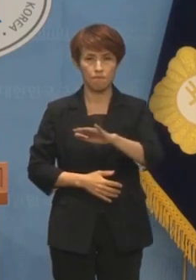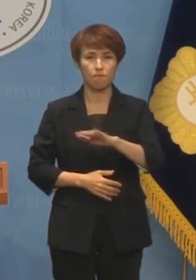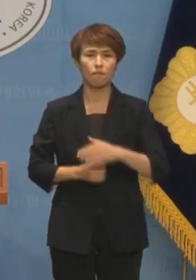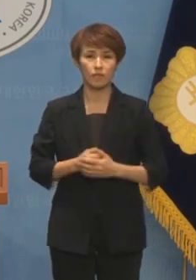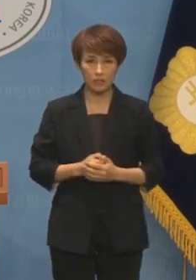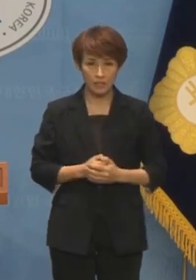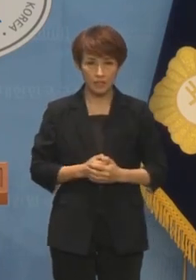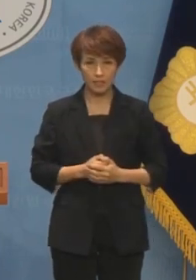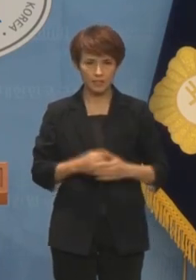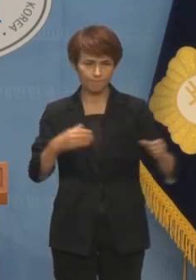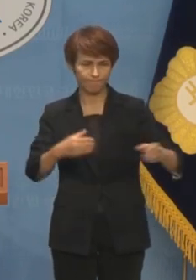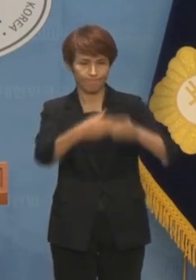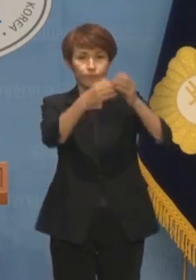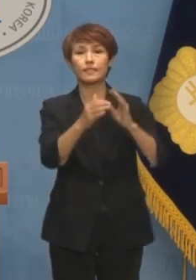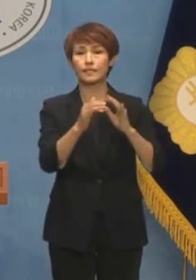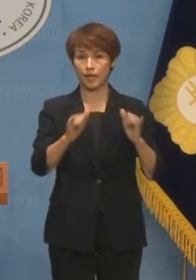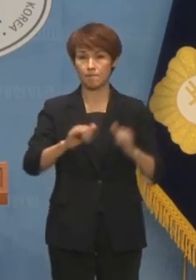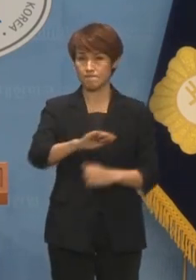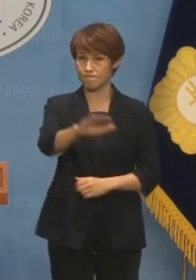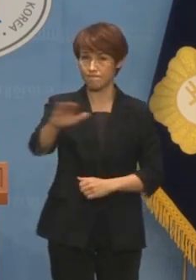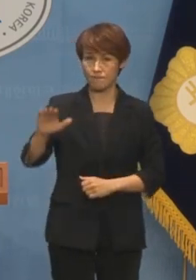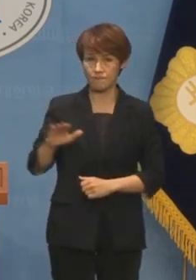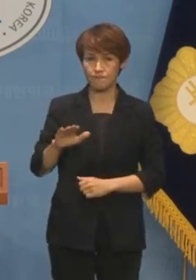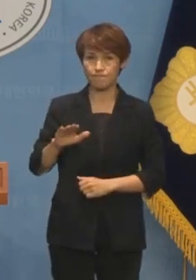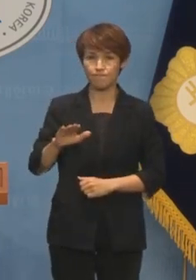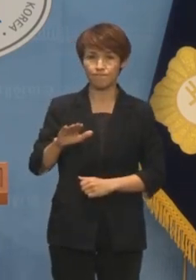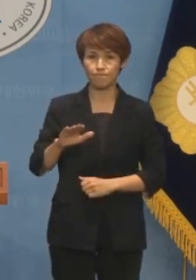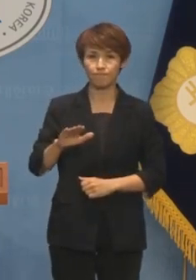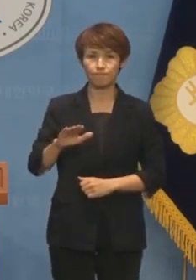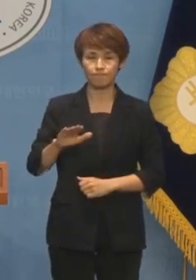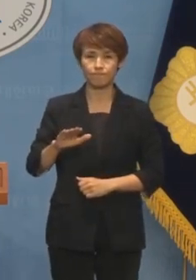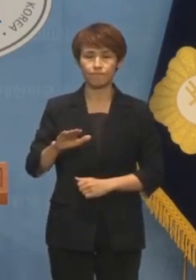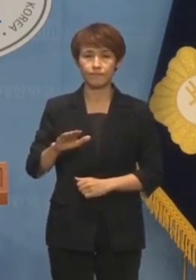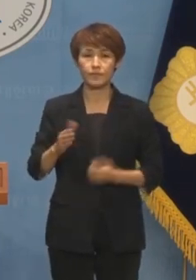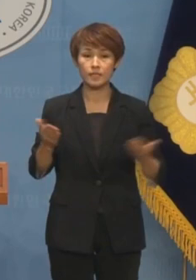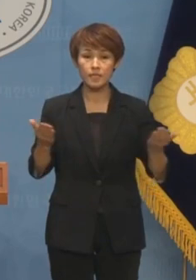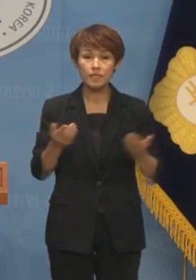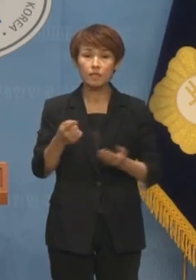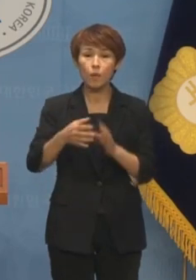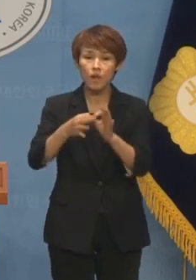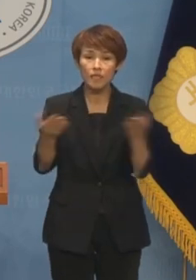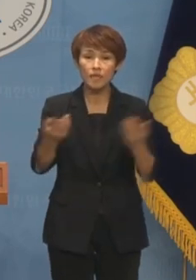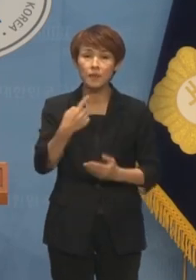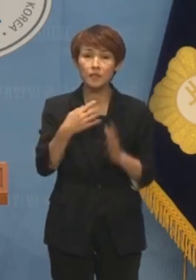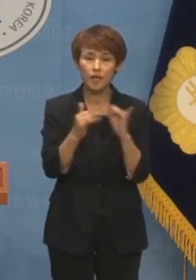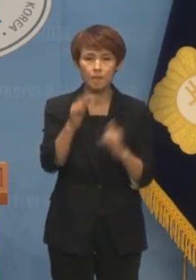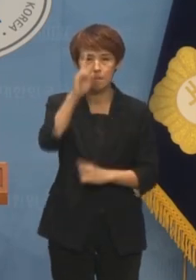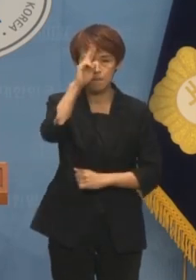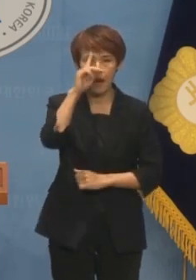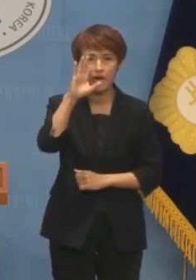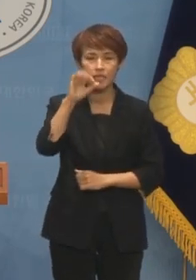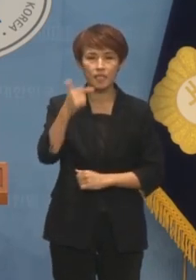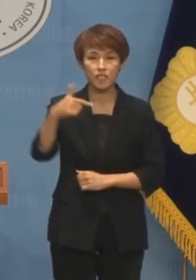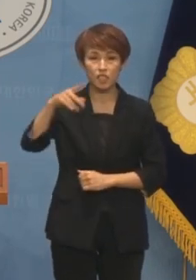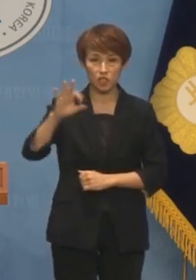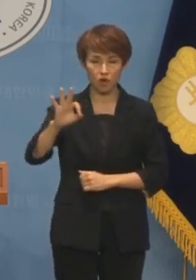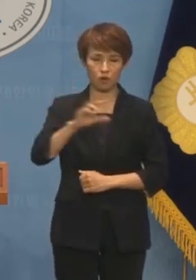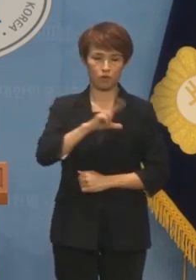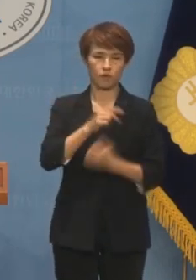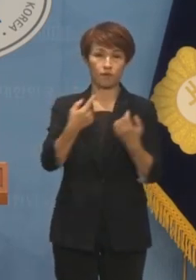그에 맞서신 분들이 당직자로 일한 분들도 있습니다. 박은정 차규근 의원과